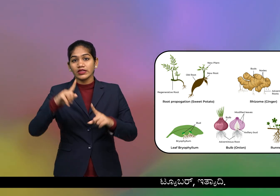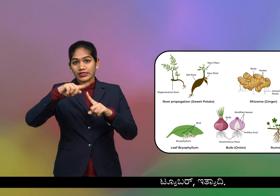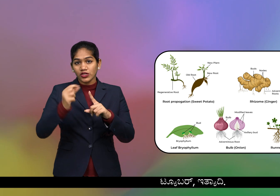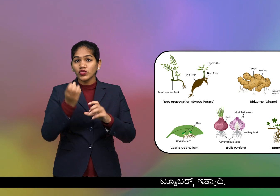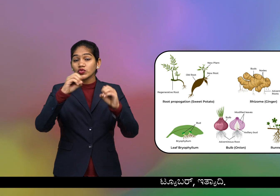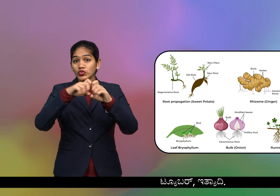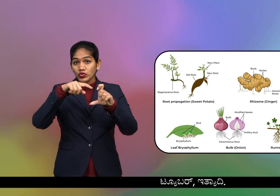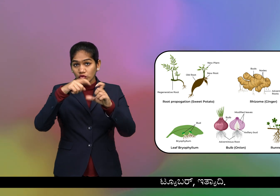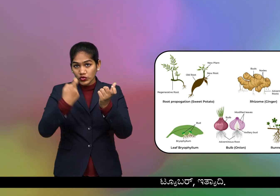ಟ್ಯೂಬರ್ ಇತ್ಯಾದಿ.